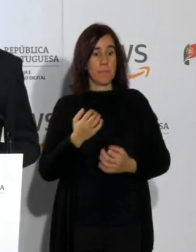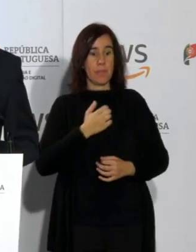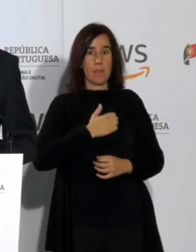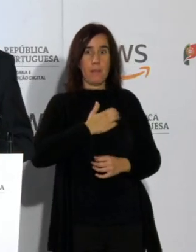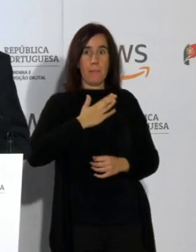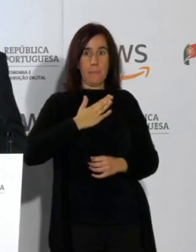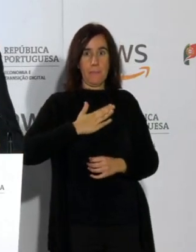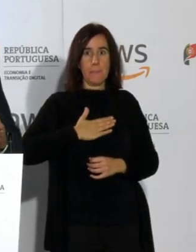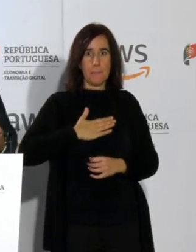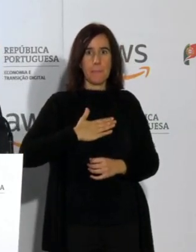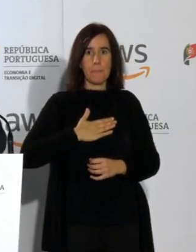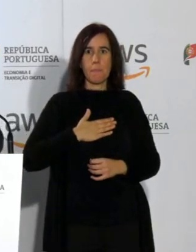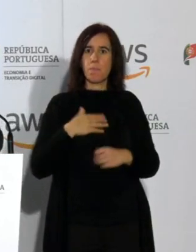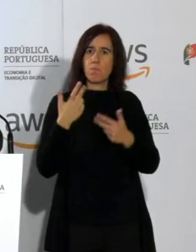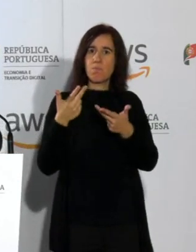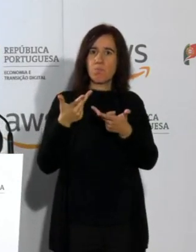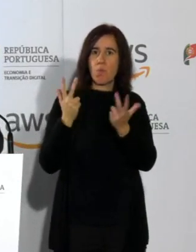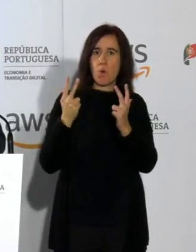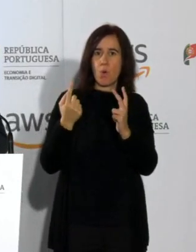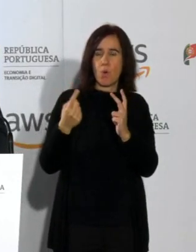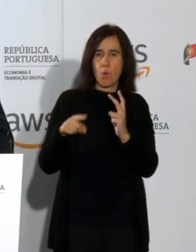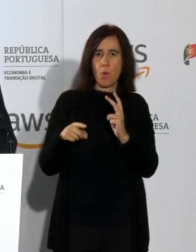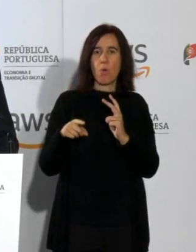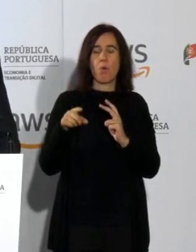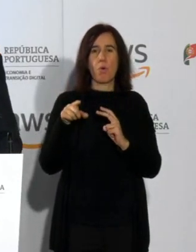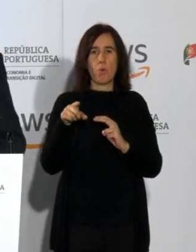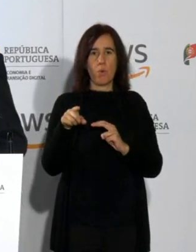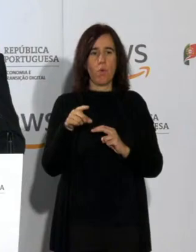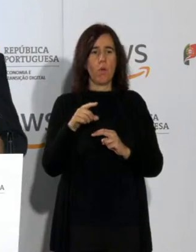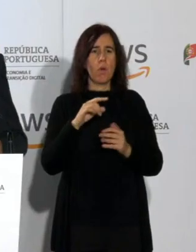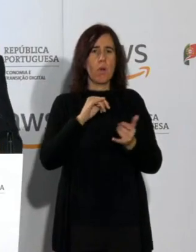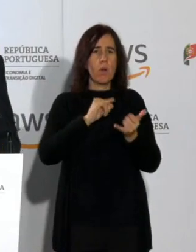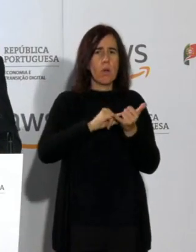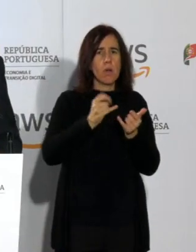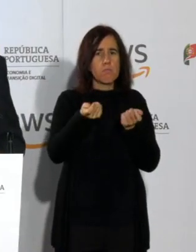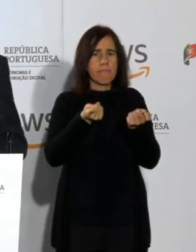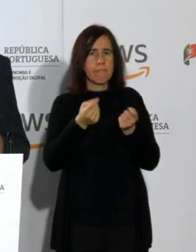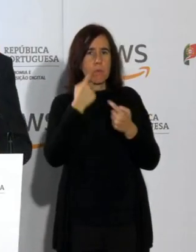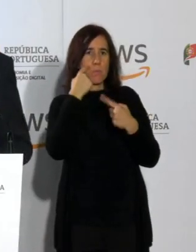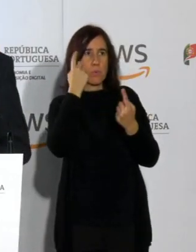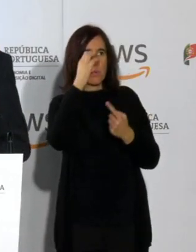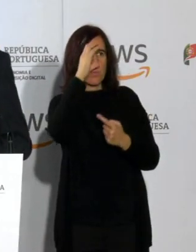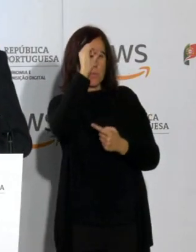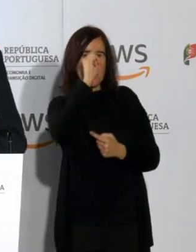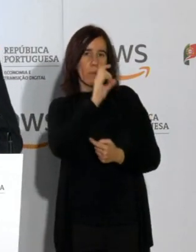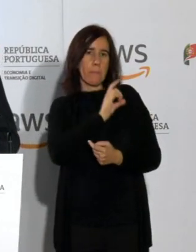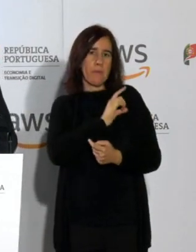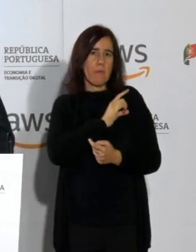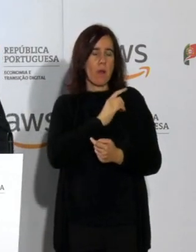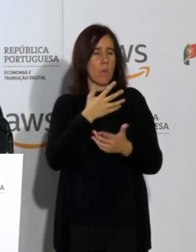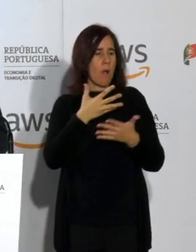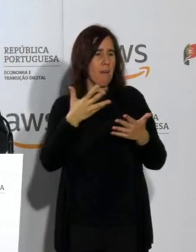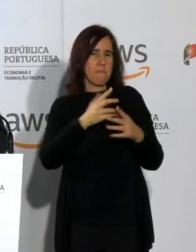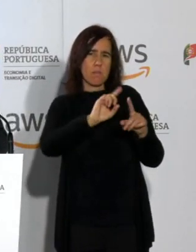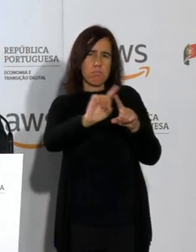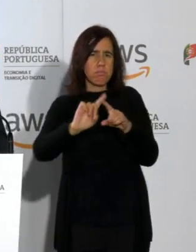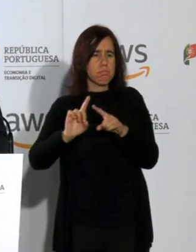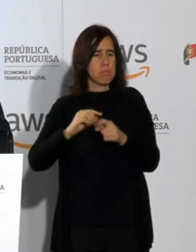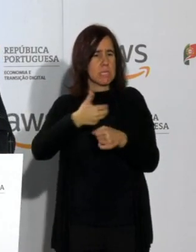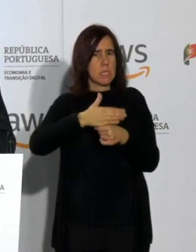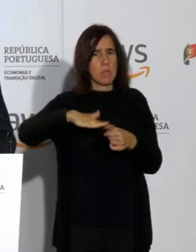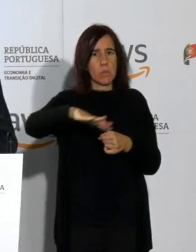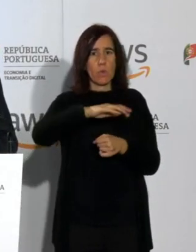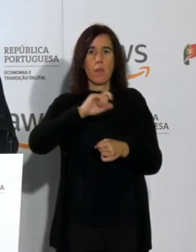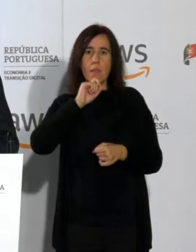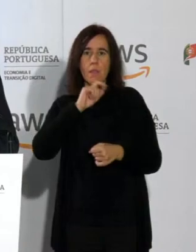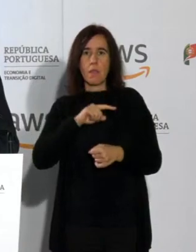que disponibiliza a organizações públicas e privadas de todos os tamanhos, em todos os setores, a